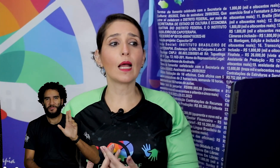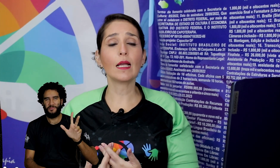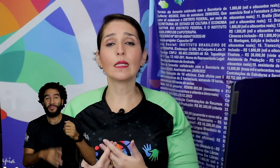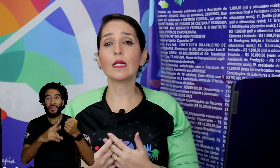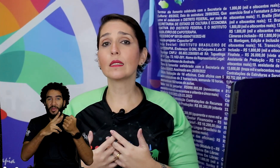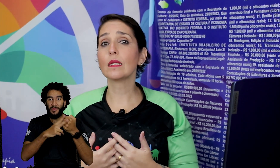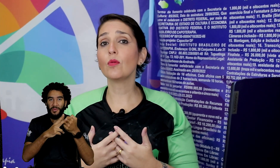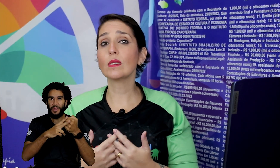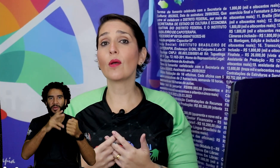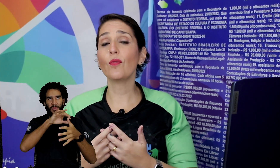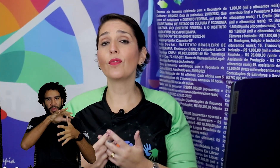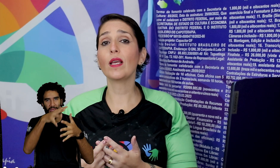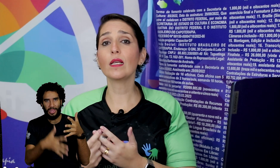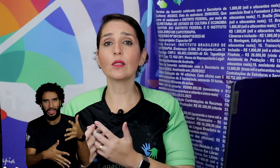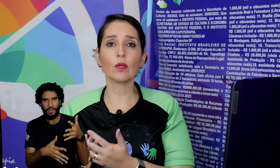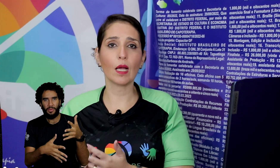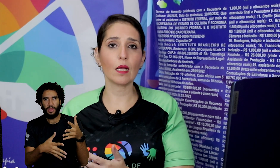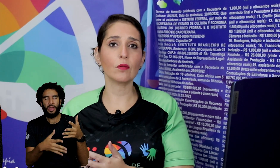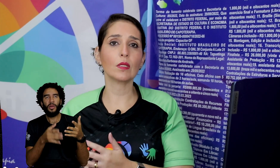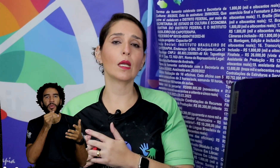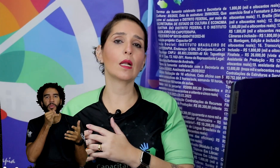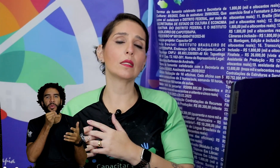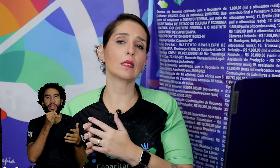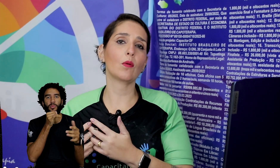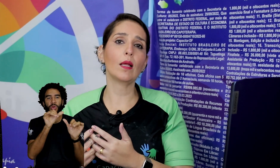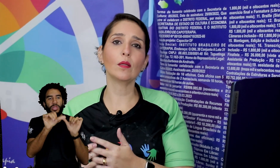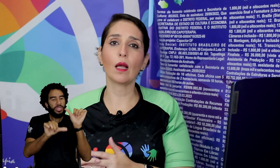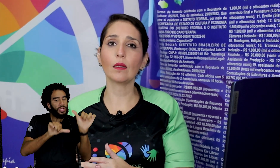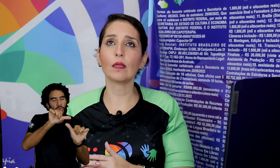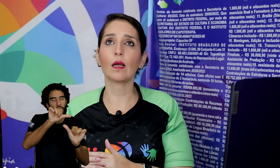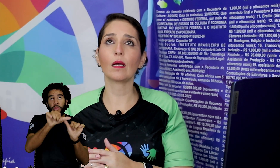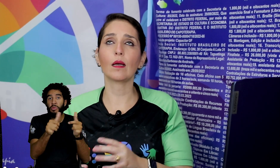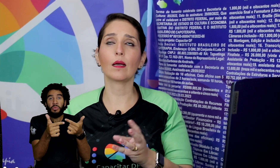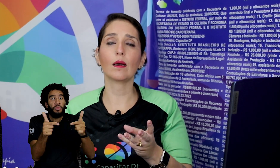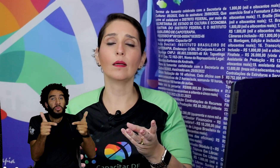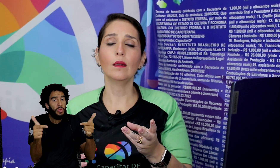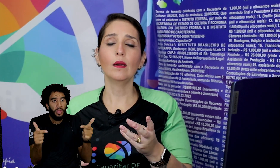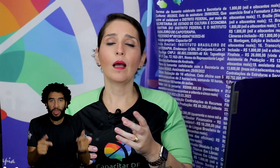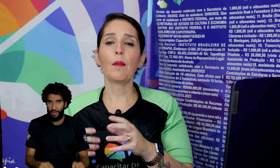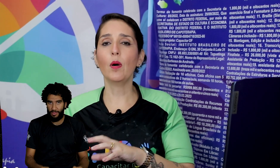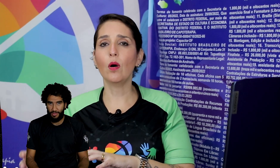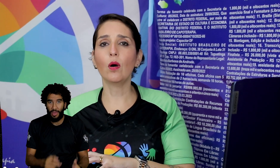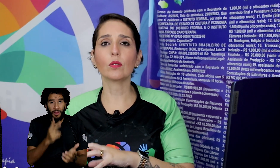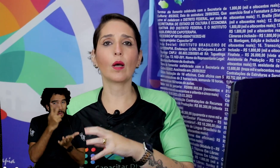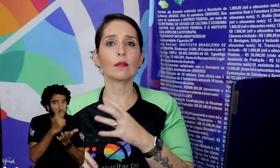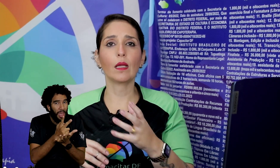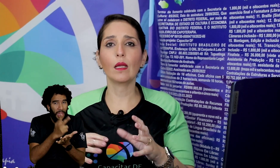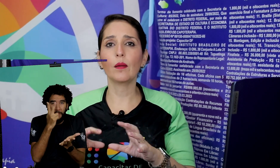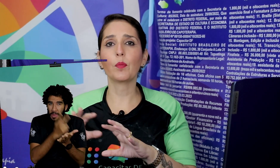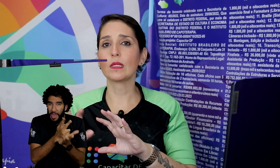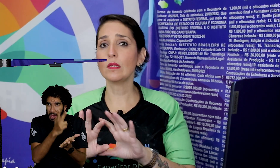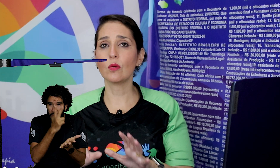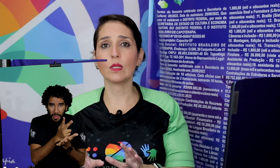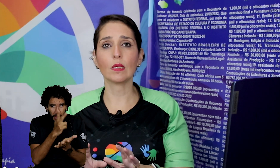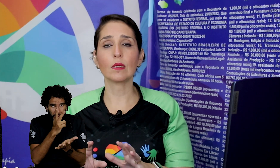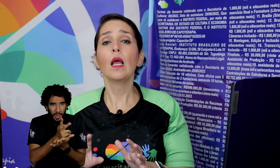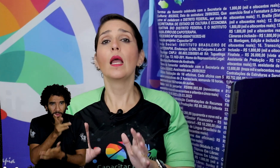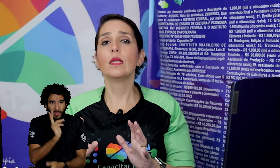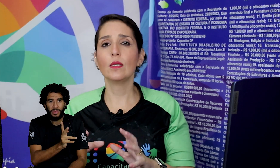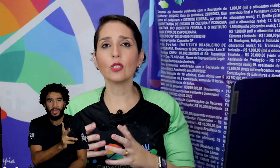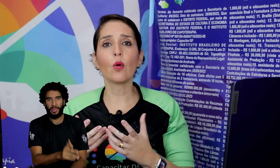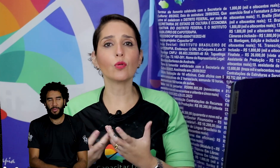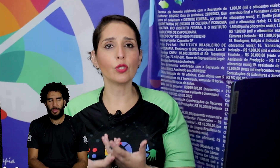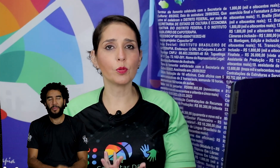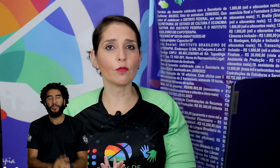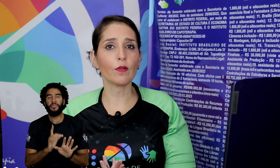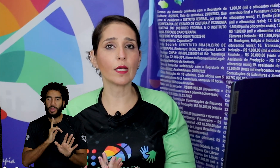de sinais, eles não são flexionados em relação a modo, a tempo, essas coisas.